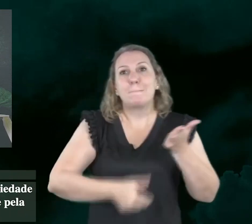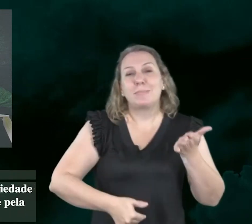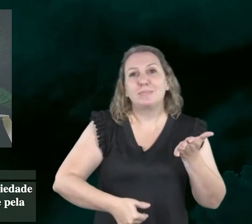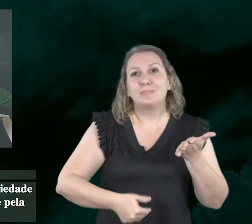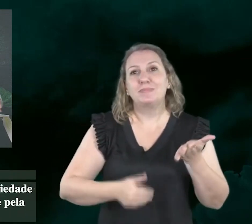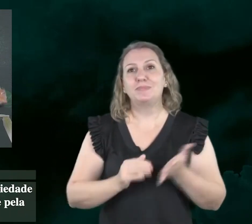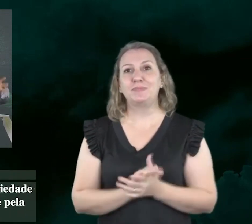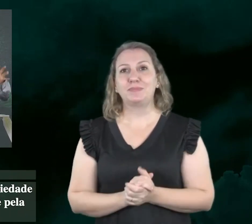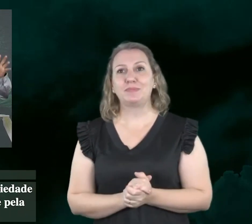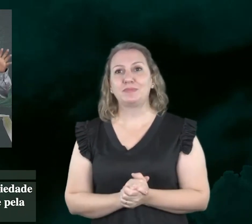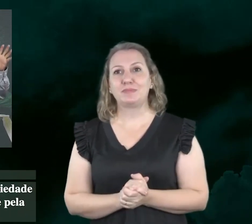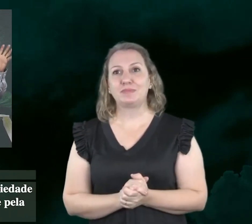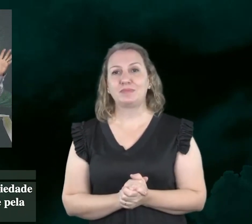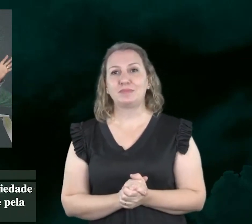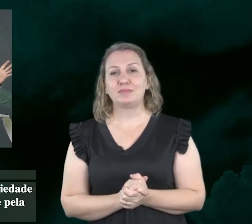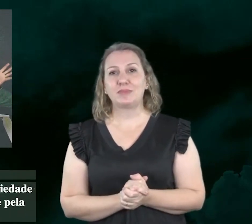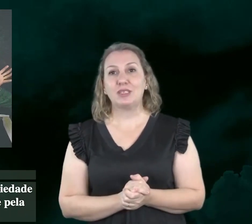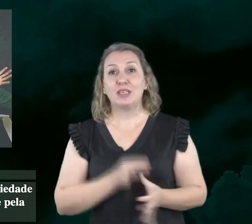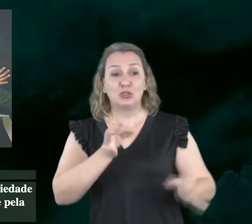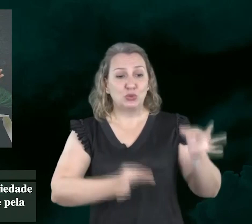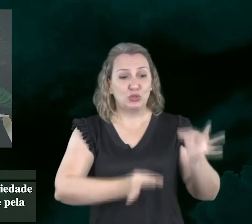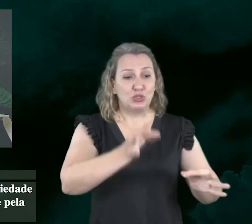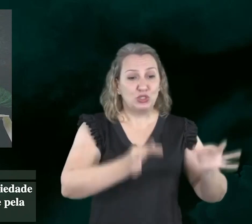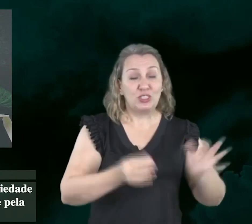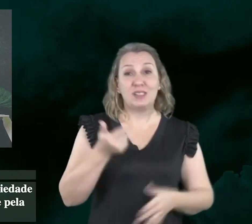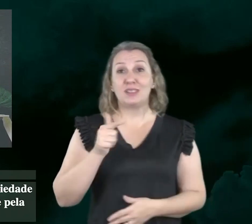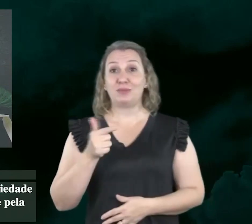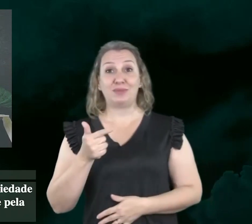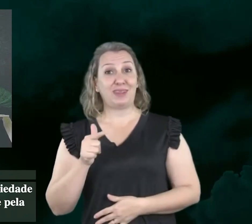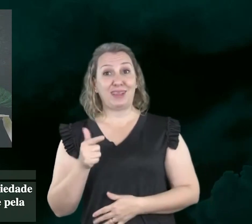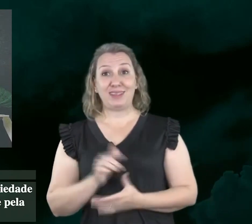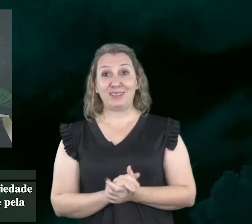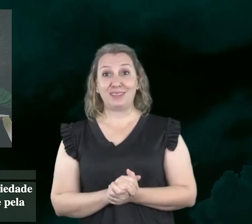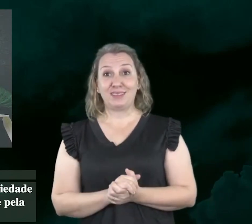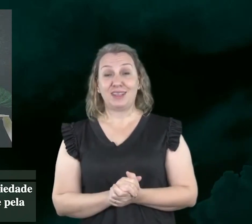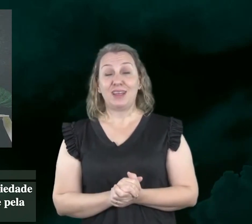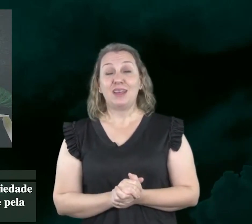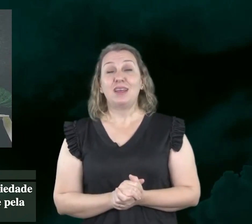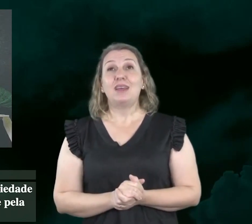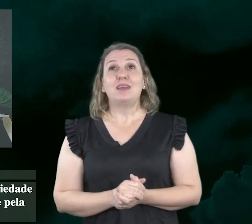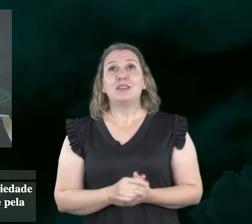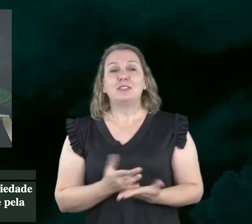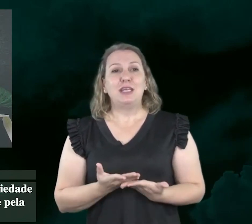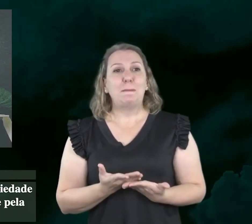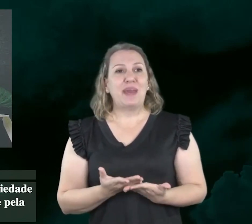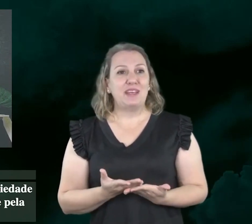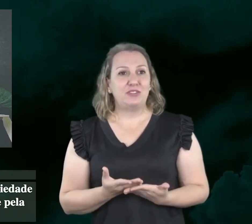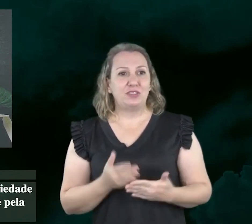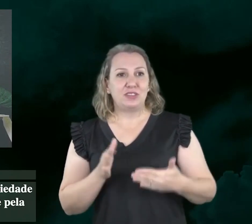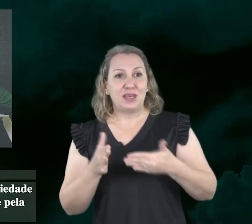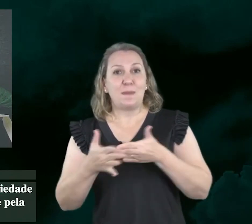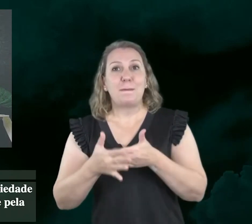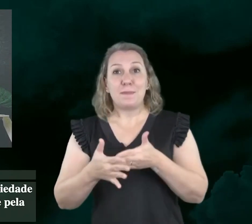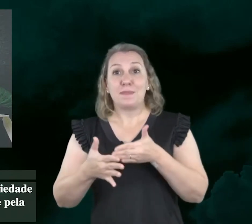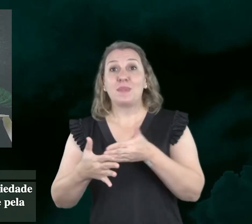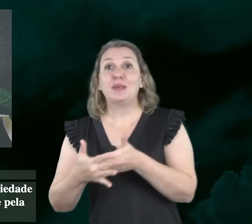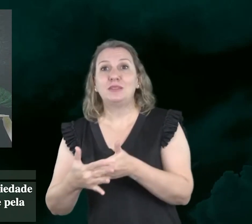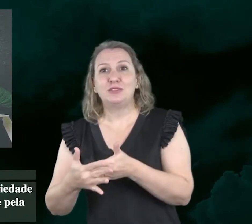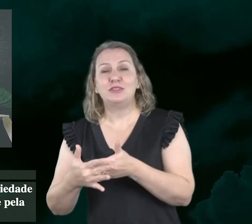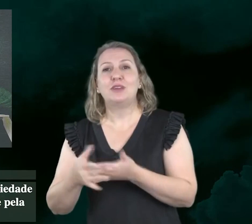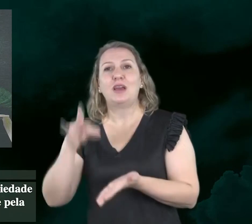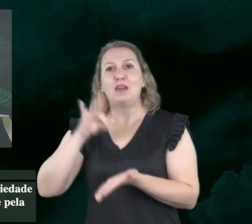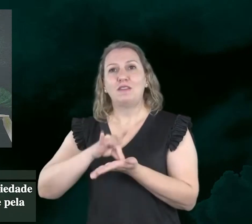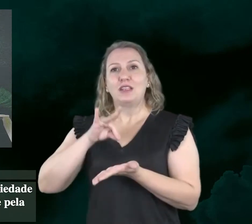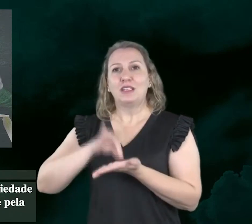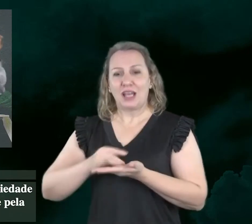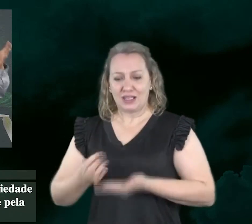injustiça não deixa a verdade entrar em nós. Portanto, irmãos, aqui